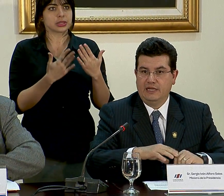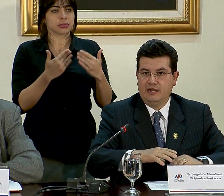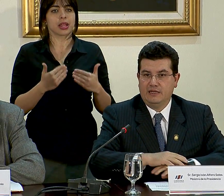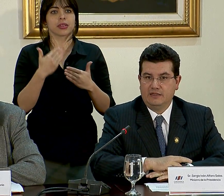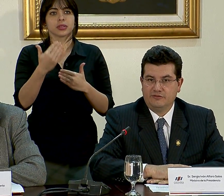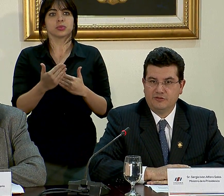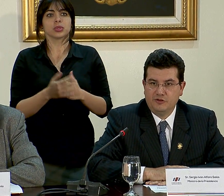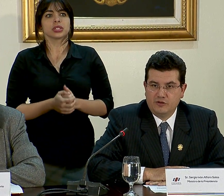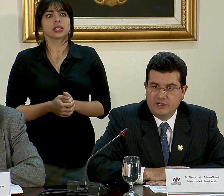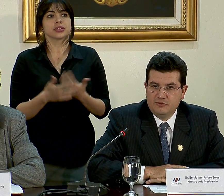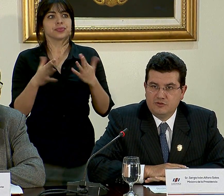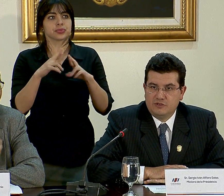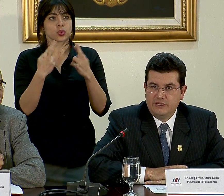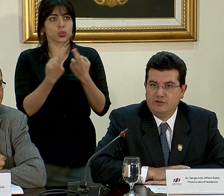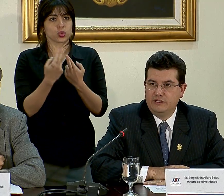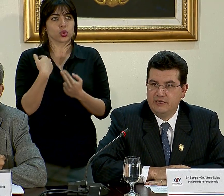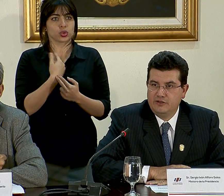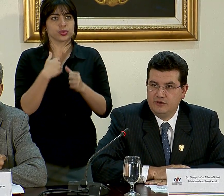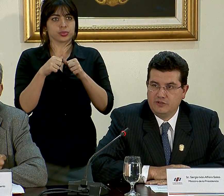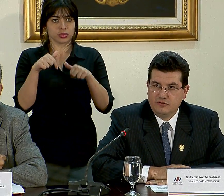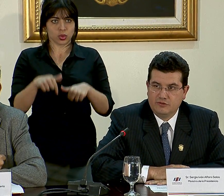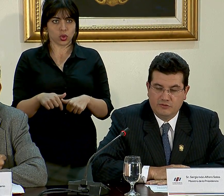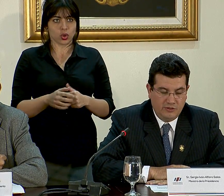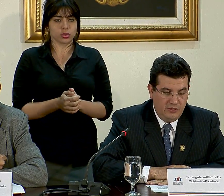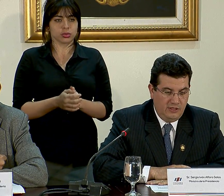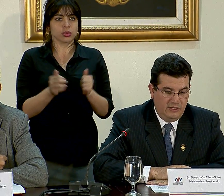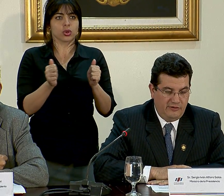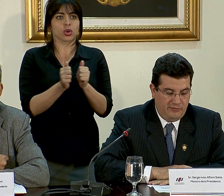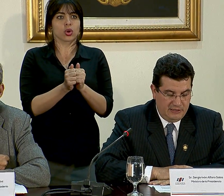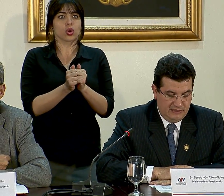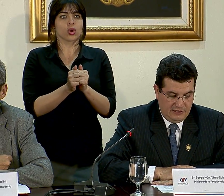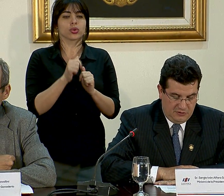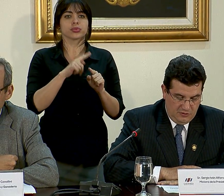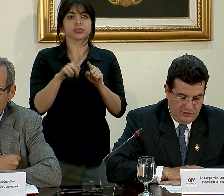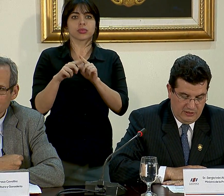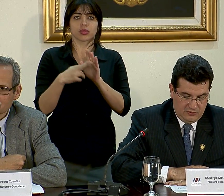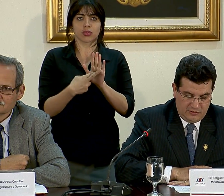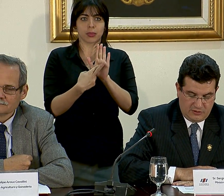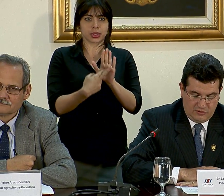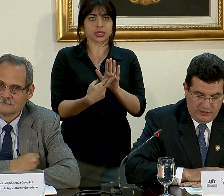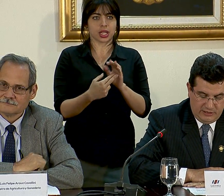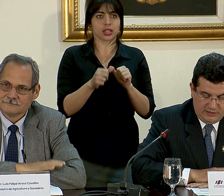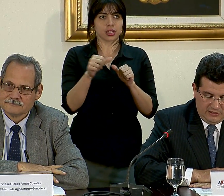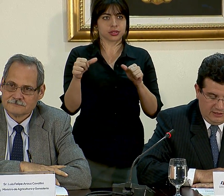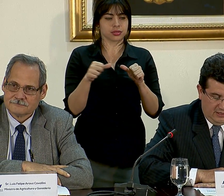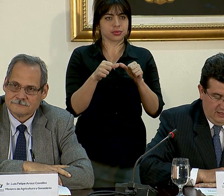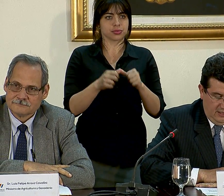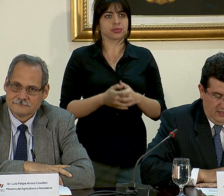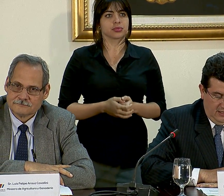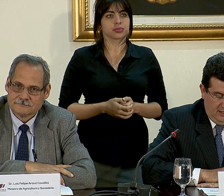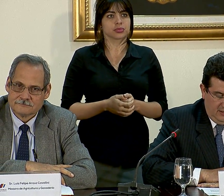Después de la reunión que hemos sostenido el día de hoy con la representación de los sectores